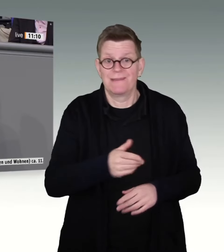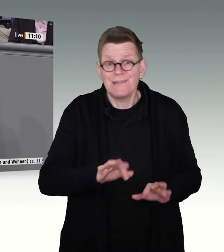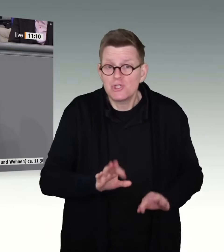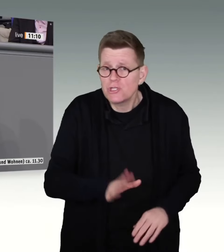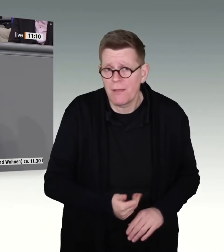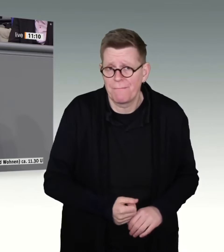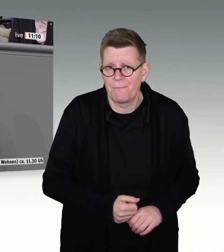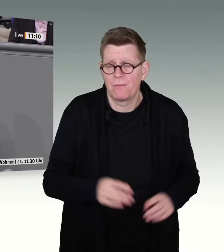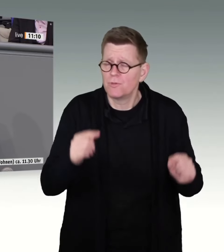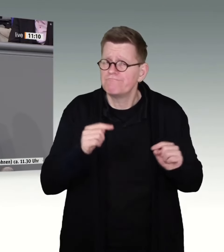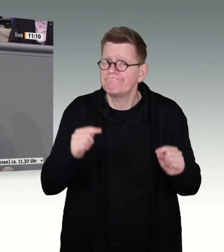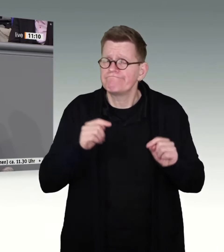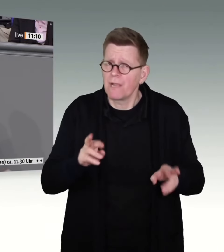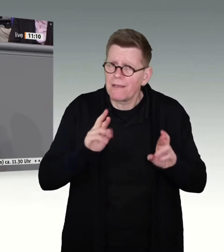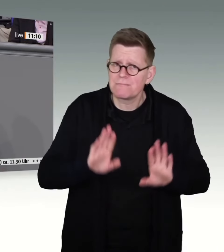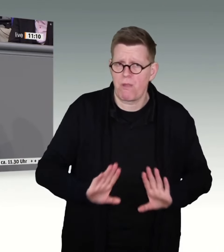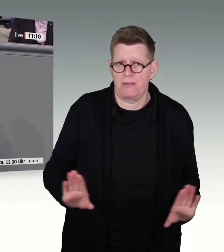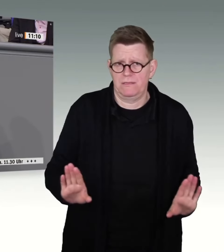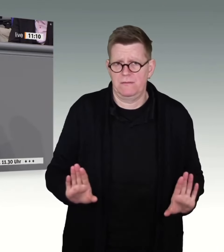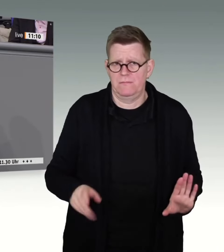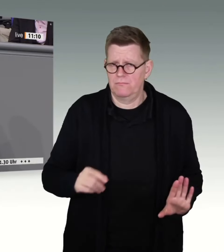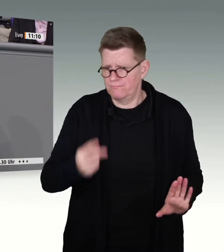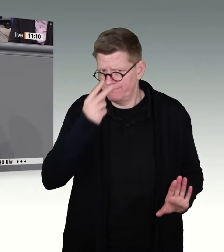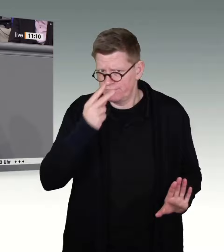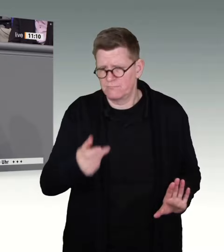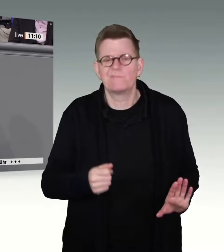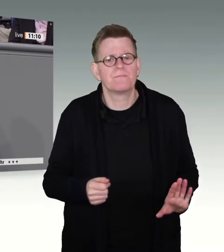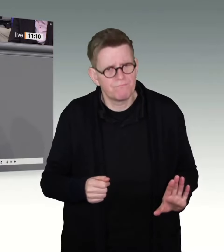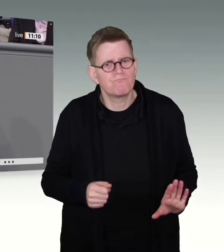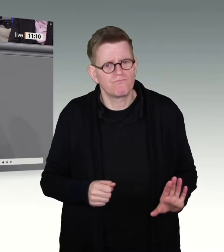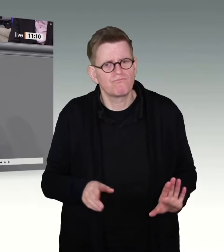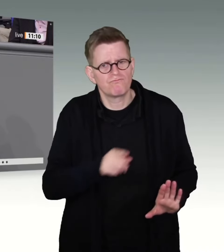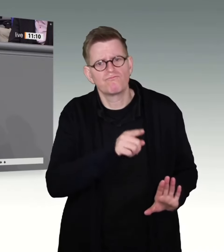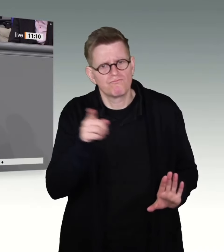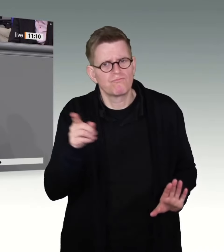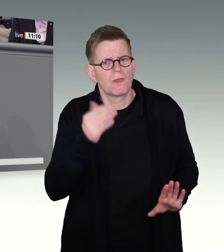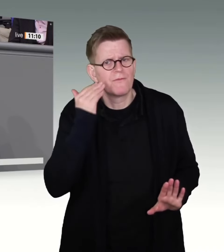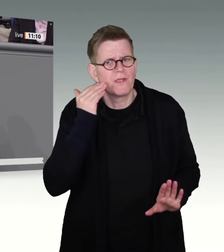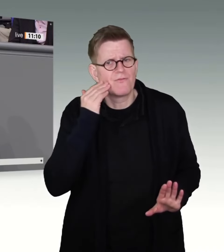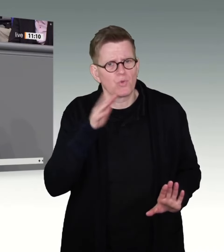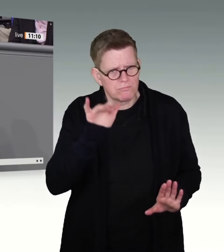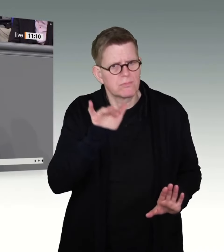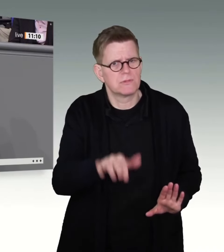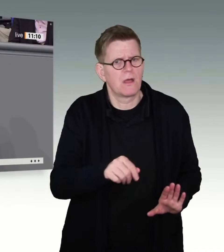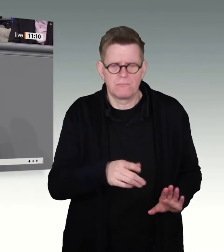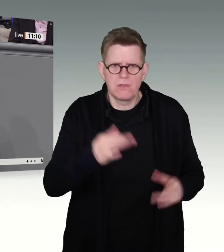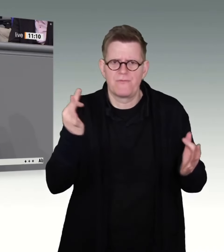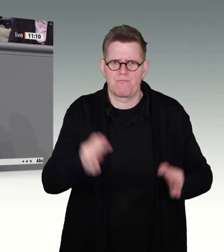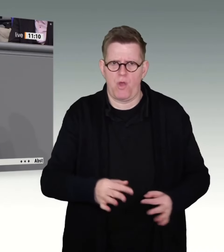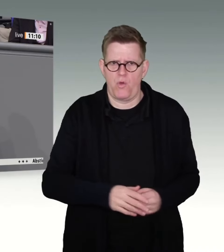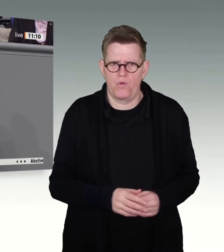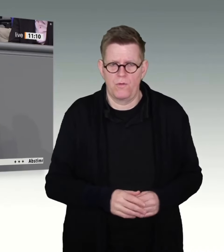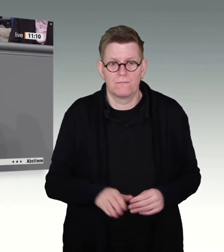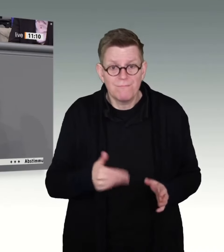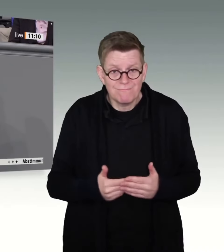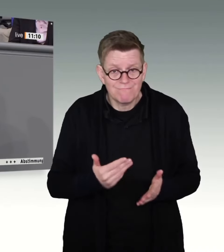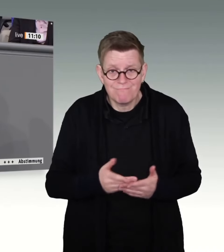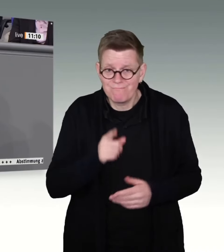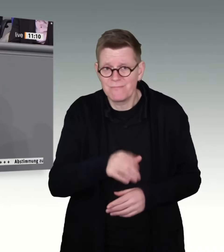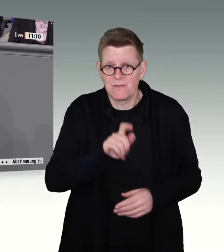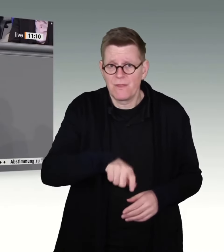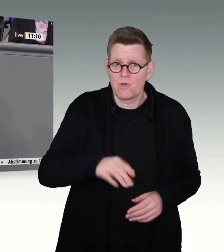mit Respekt führen, und wir sollten eben schauen, dass jeder die Wohnung bekommt, die er und sie benötigt. Und wir müssen auch an die Menschen